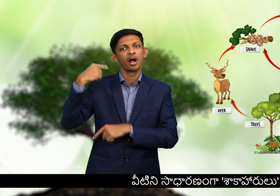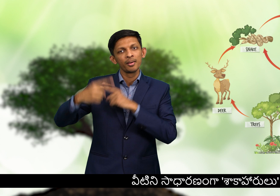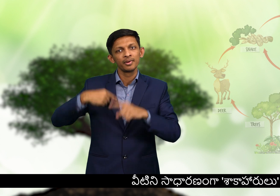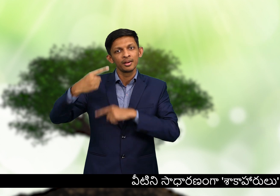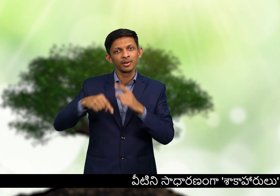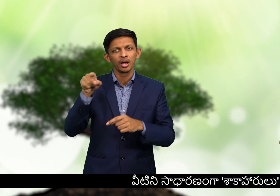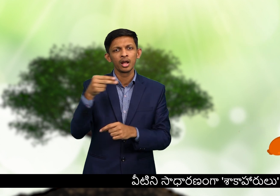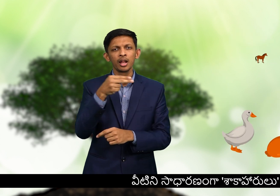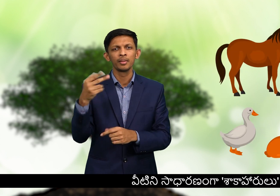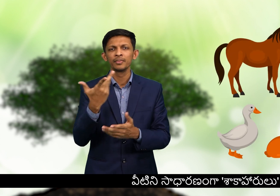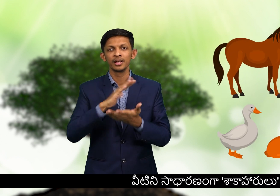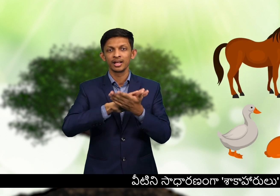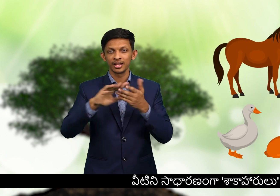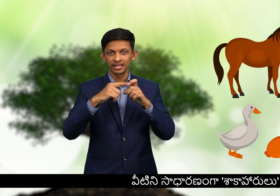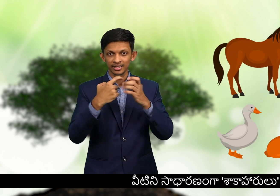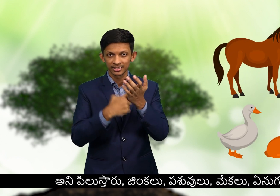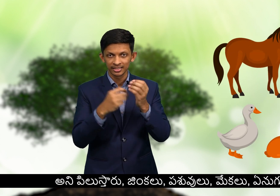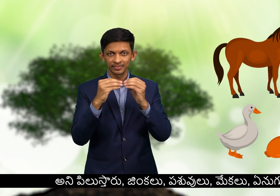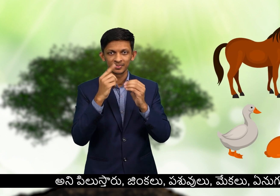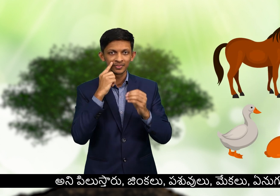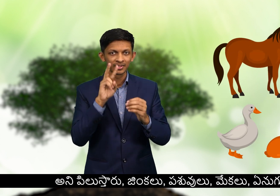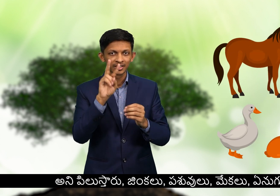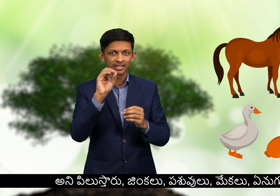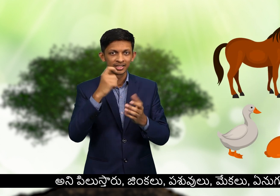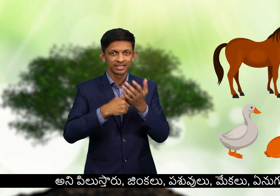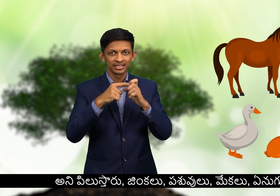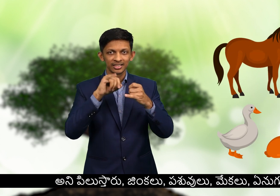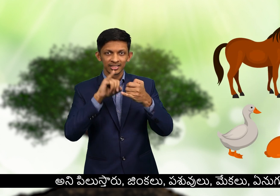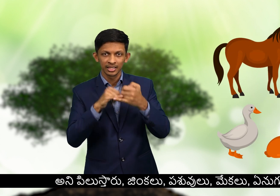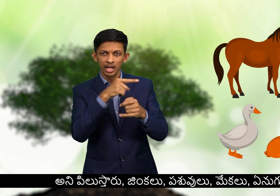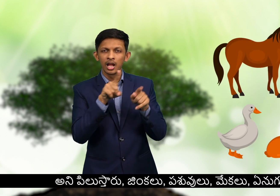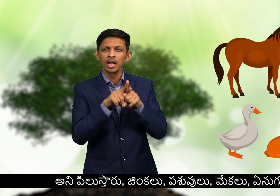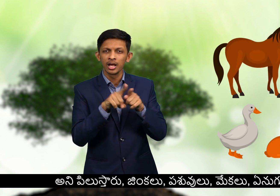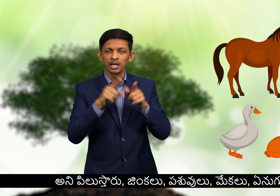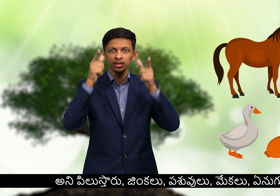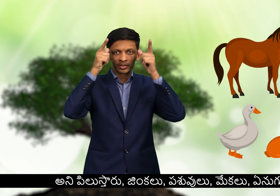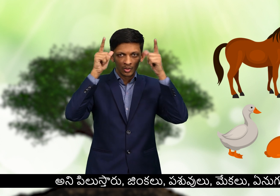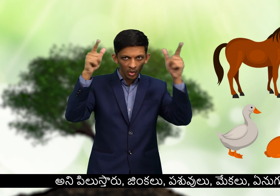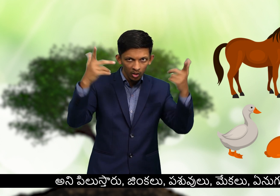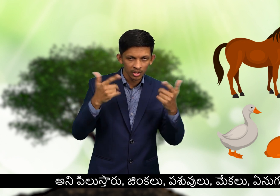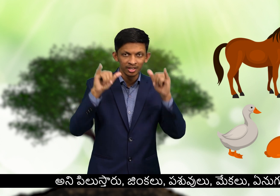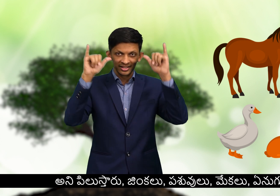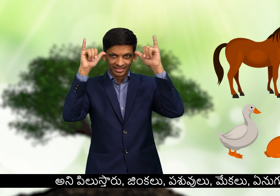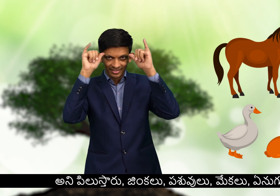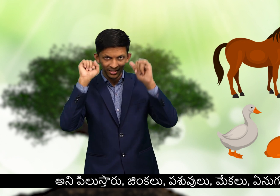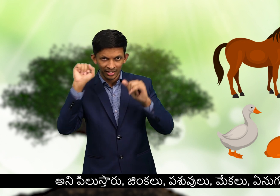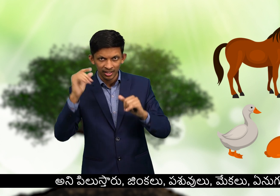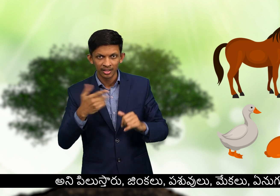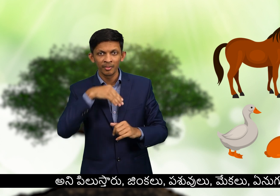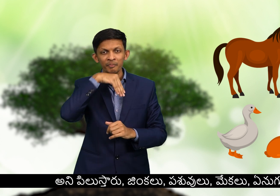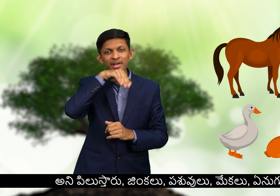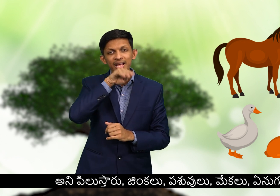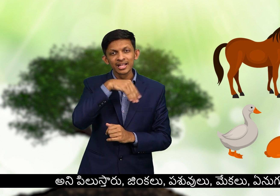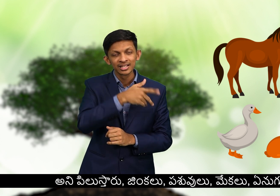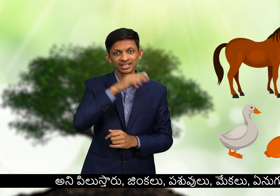సాధారణంగా శాకాహారులు అని పిలుస్తారు. జింకలు, పశువులు, మేకలు, ఏనుగులు మొదలైనవి.